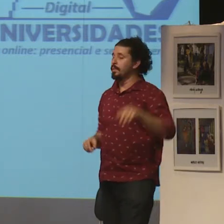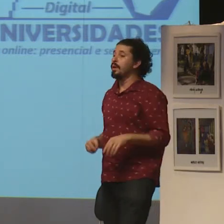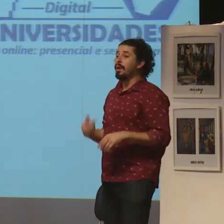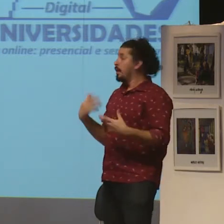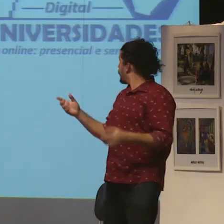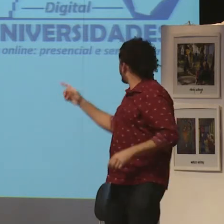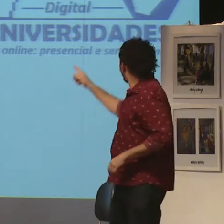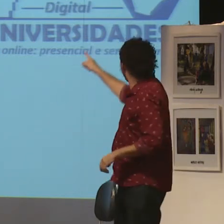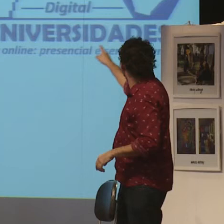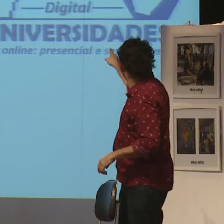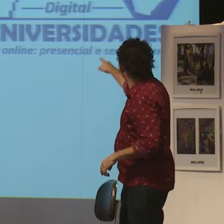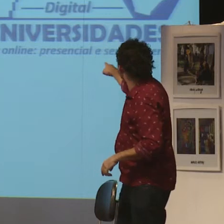Então, com o Libras Digital,